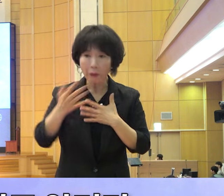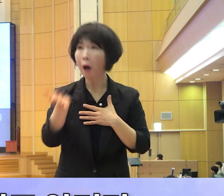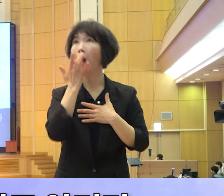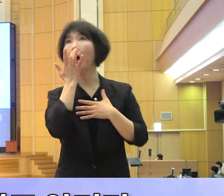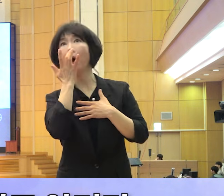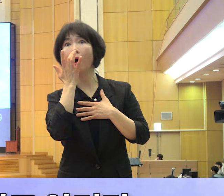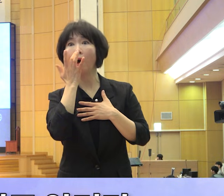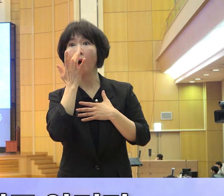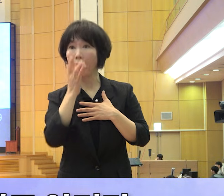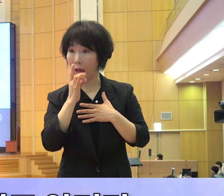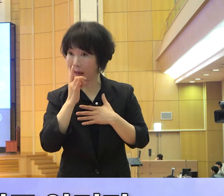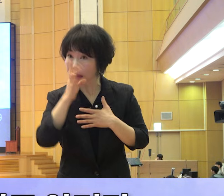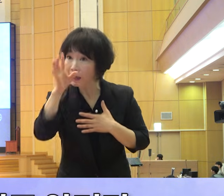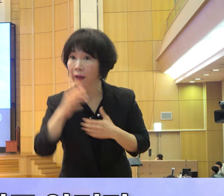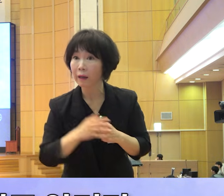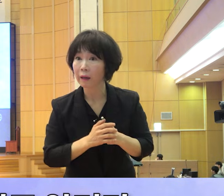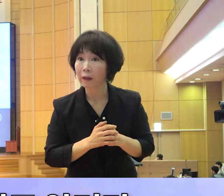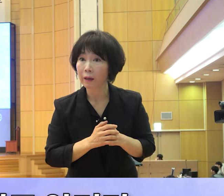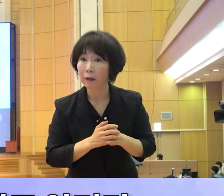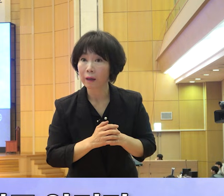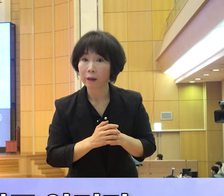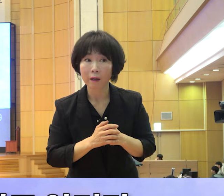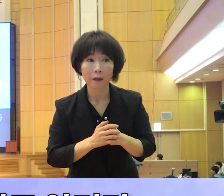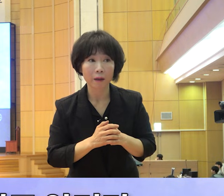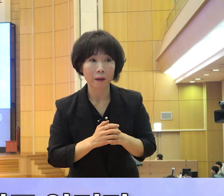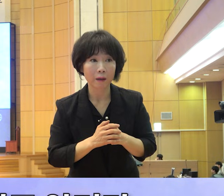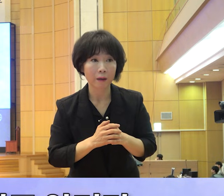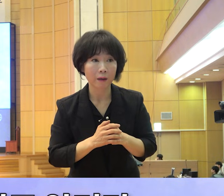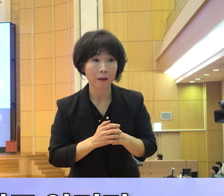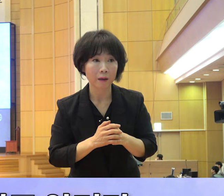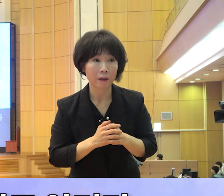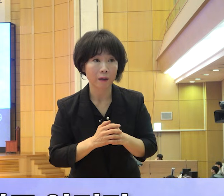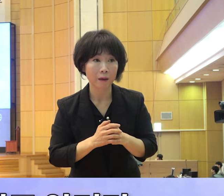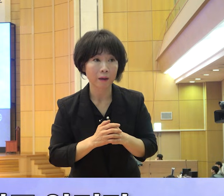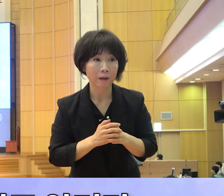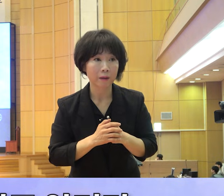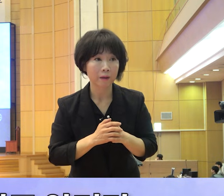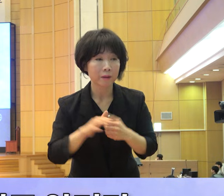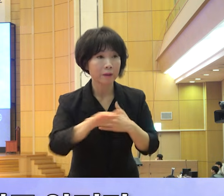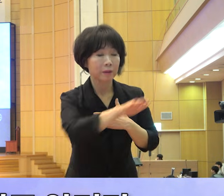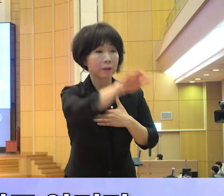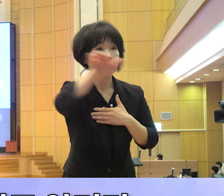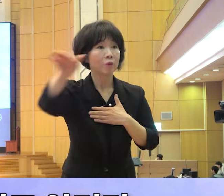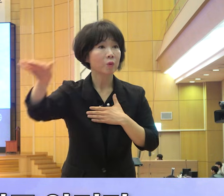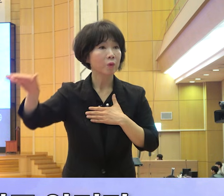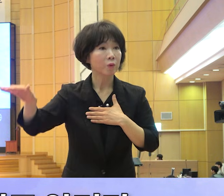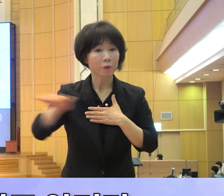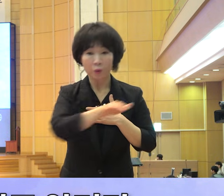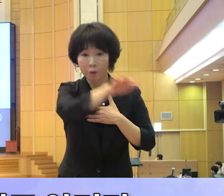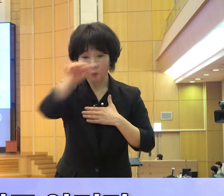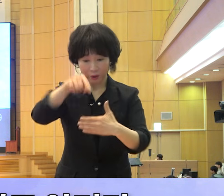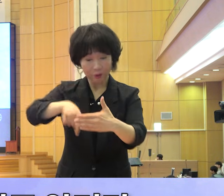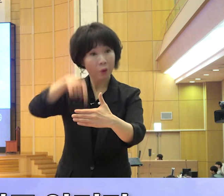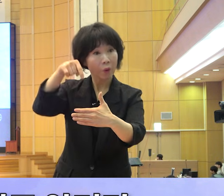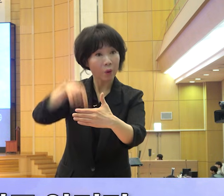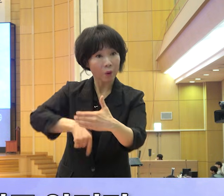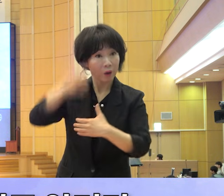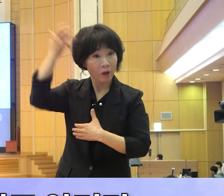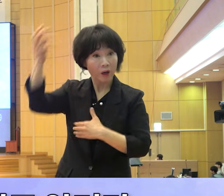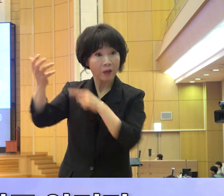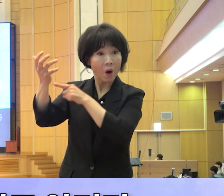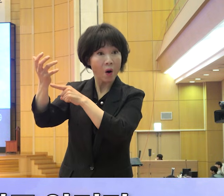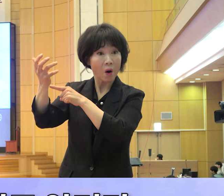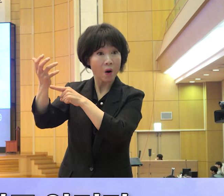문제가 없으면 없는 줄 아는데, 더 큰 문제는 우리 속사람 영적 문제가